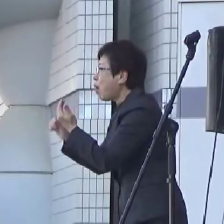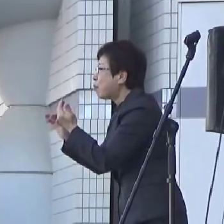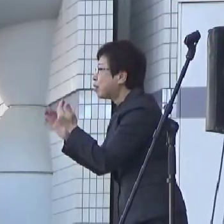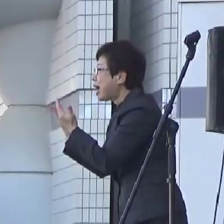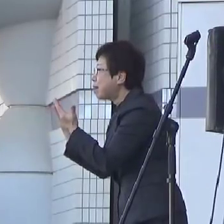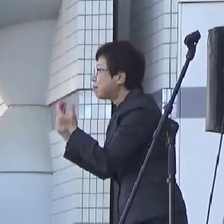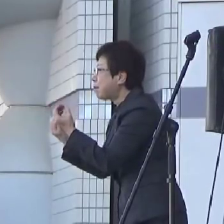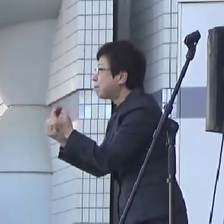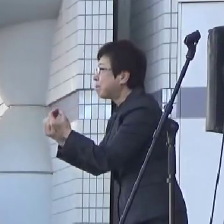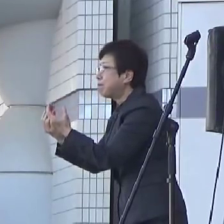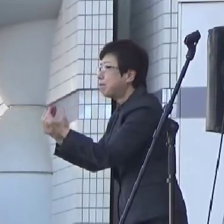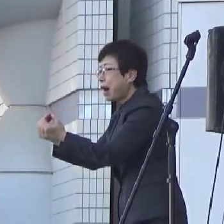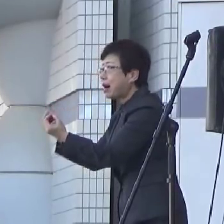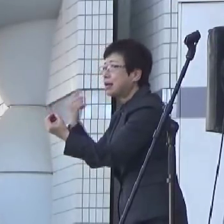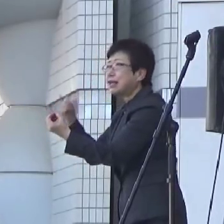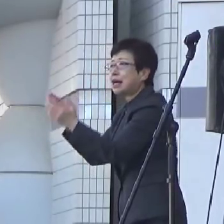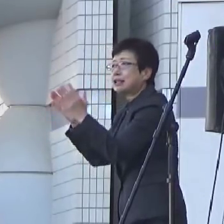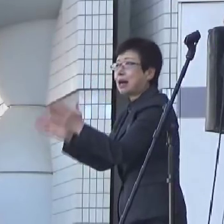間